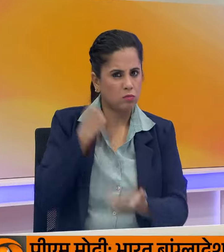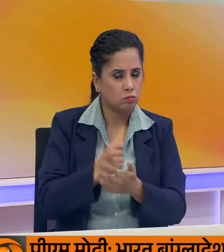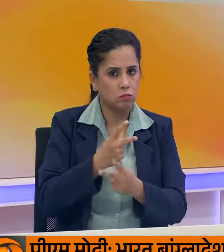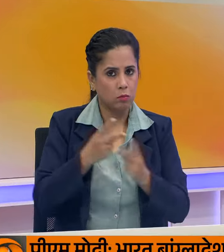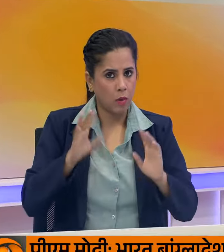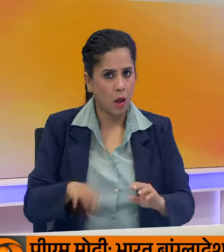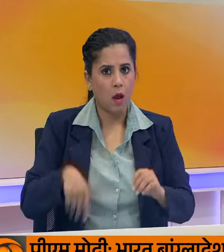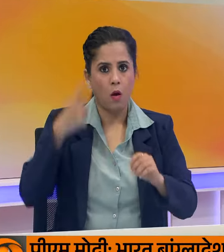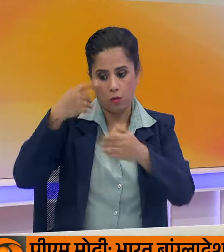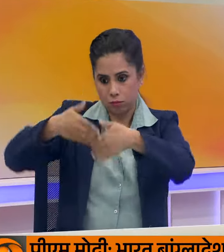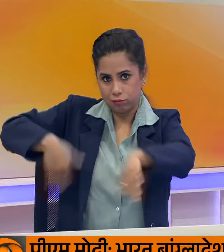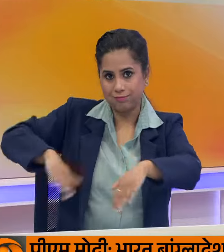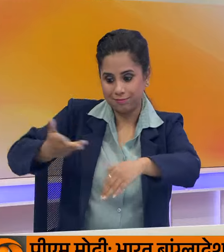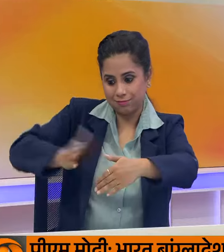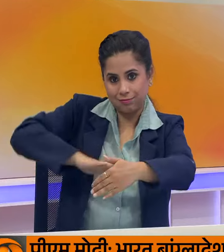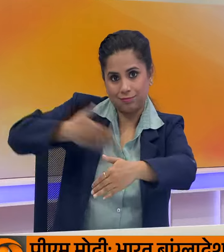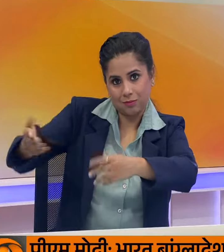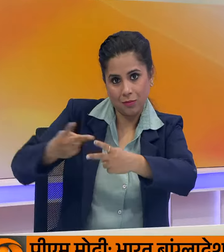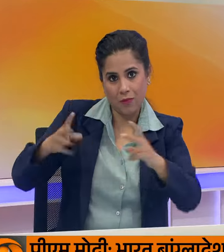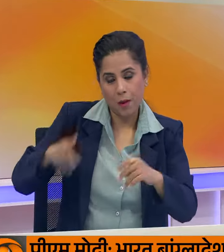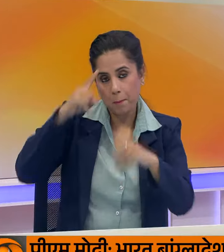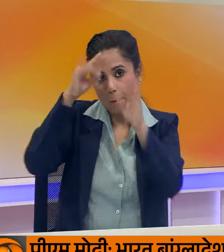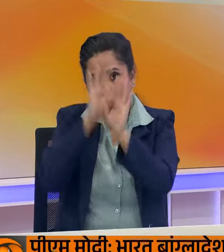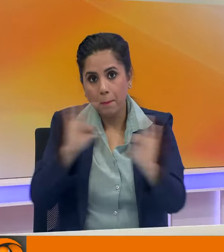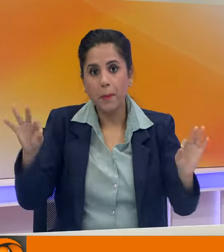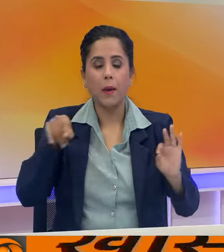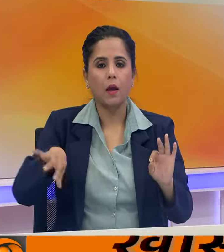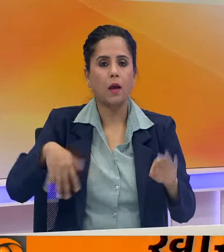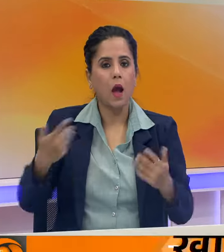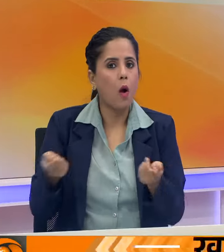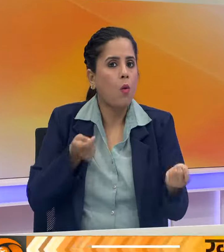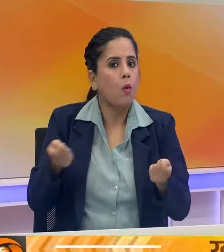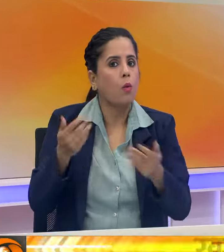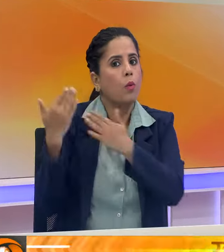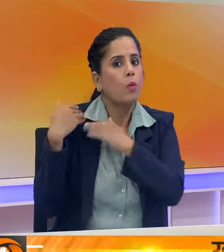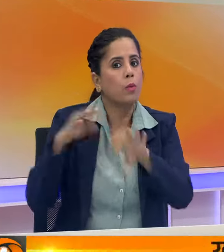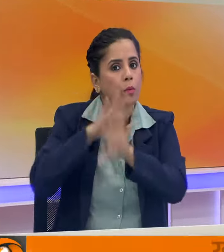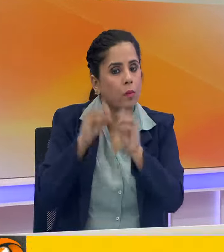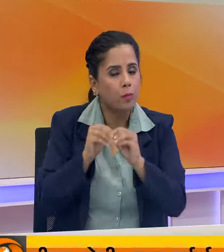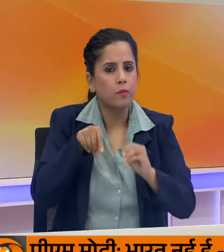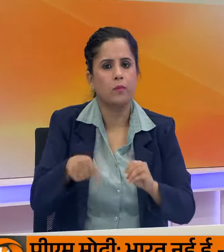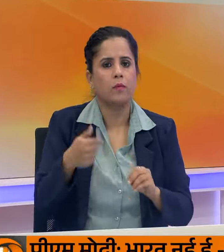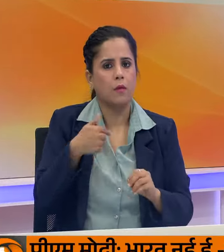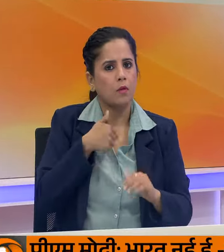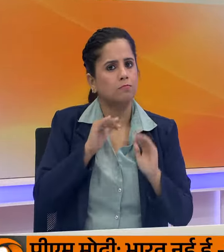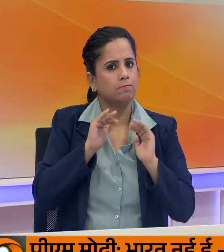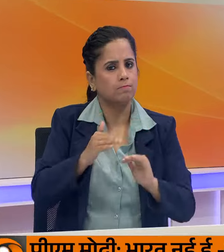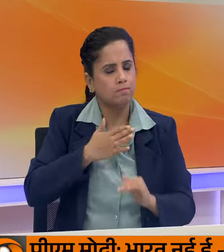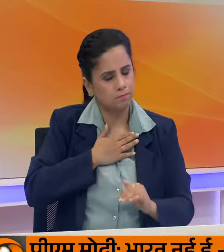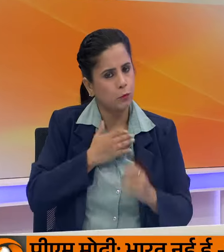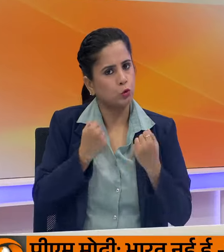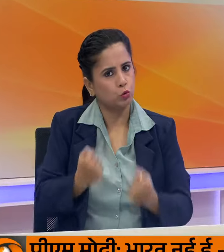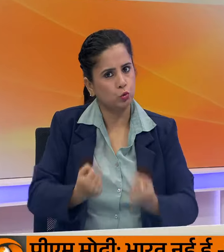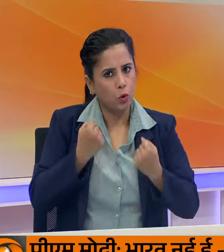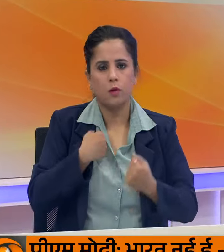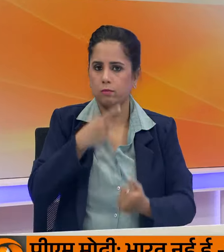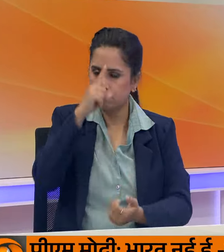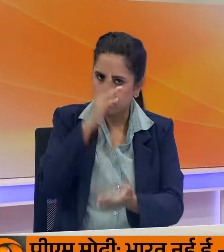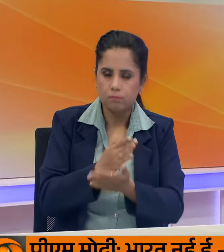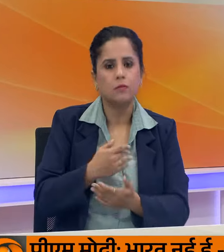बॉर्डर के शांतिपूर्ण प्रबंधन पर अपनी सहभागिता को मजबूत करने का निश्चय